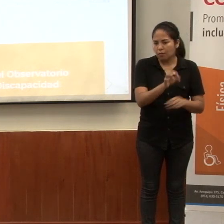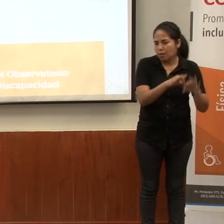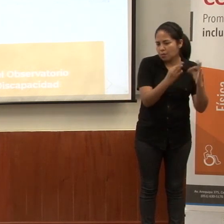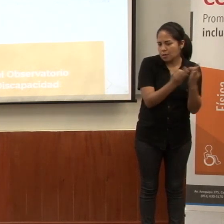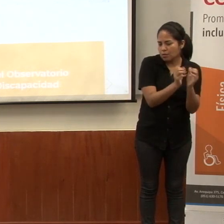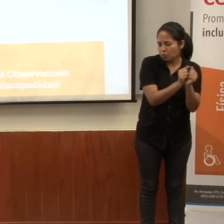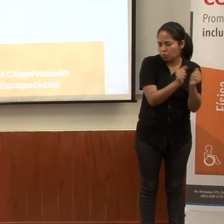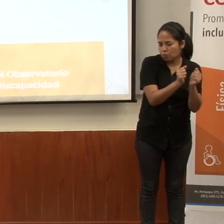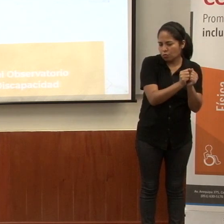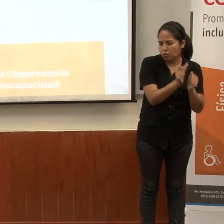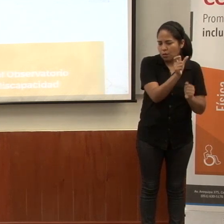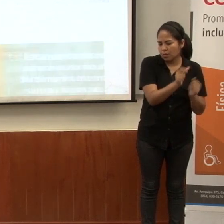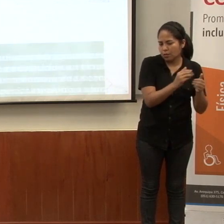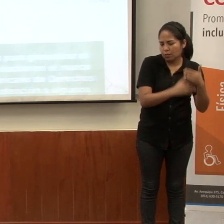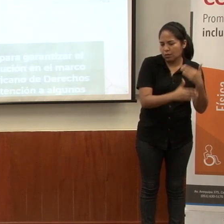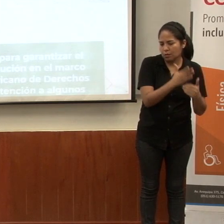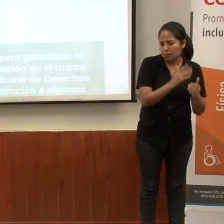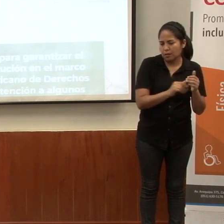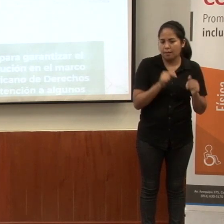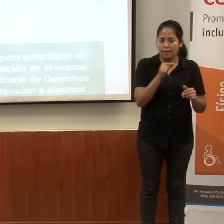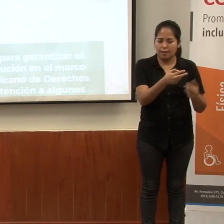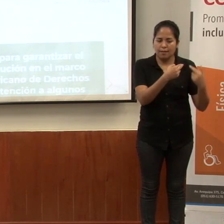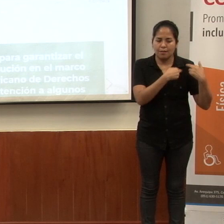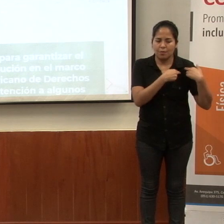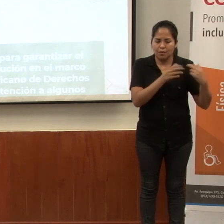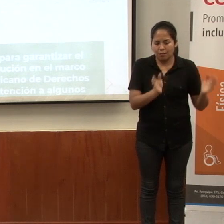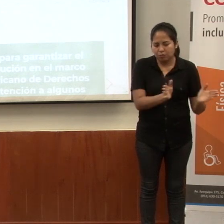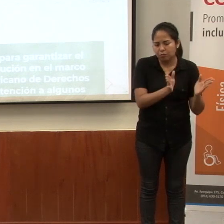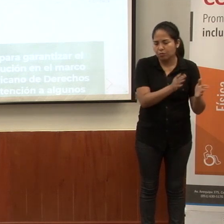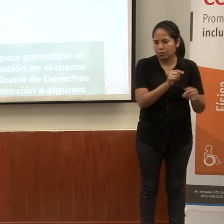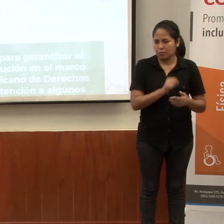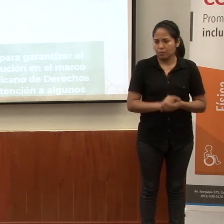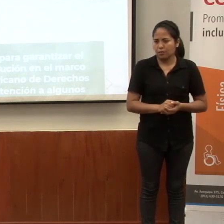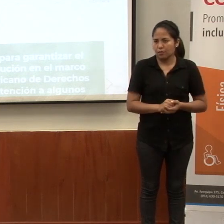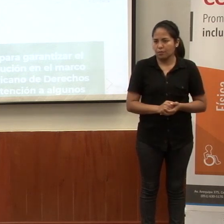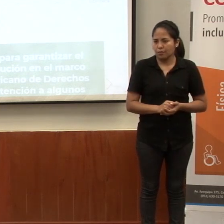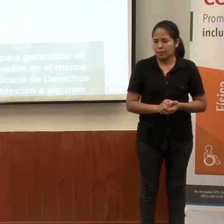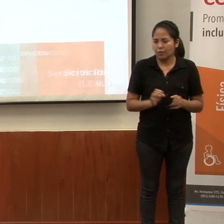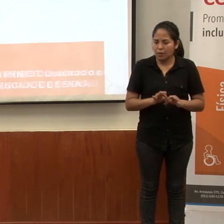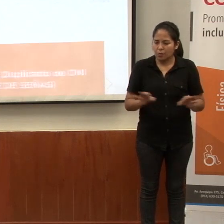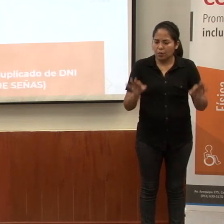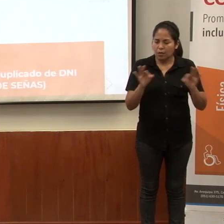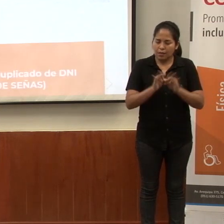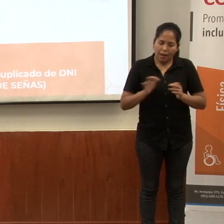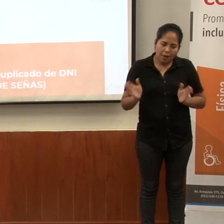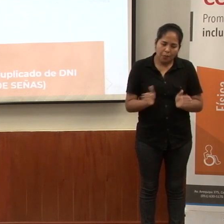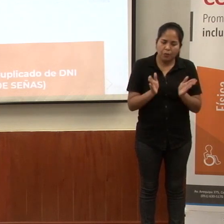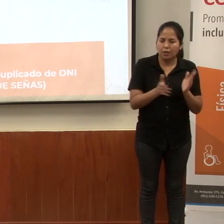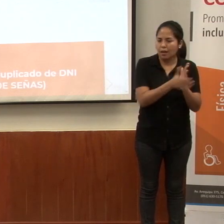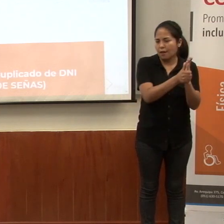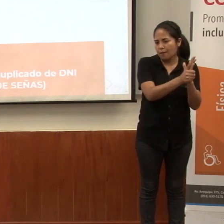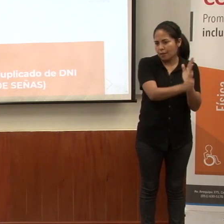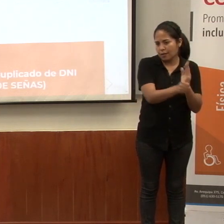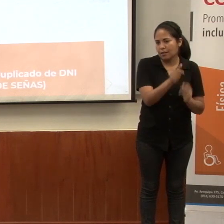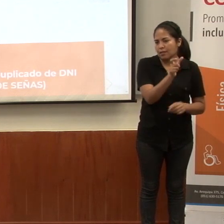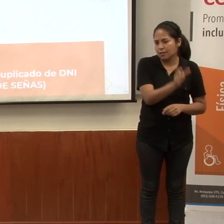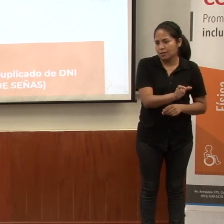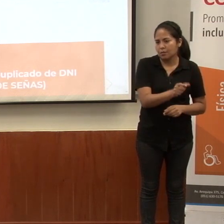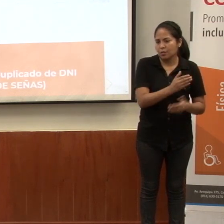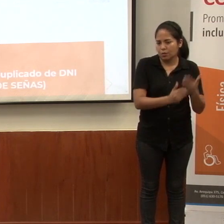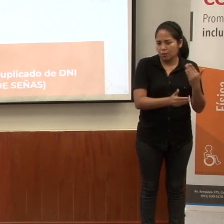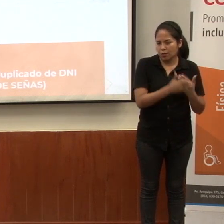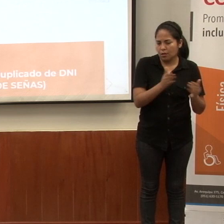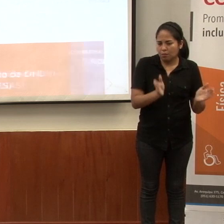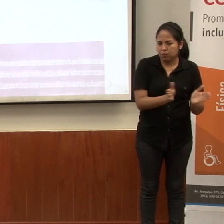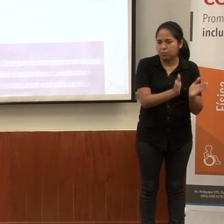detalle, sabe todo lo que puede o no puede hacer. Y ya no hay que buscar la deficiencia, sino hay que buscar las potencialidades para poder